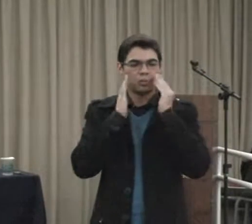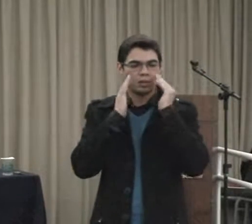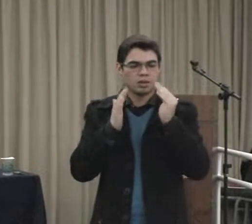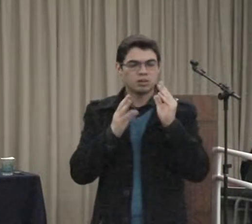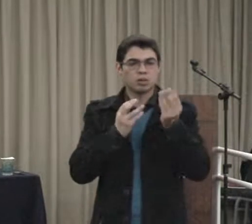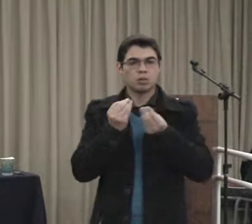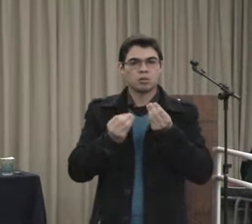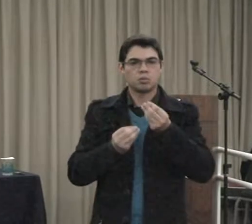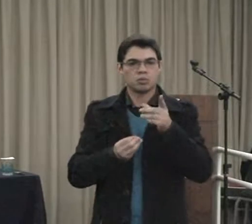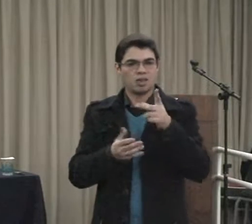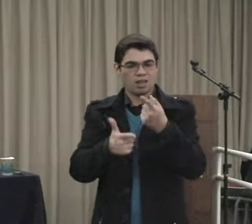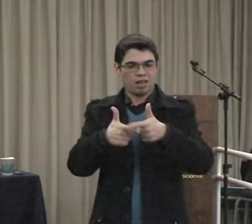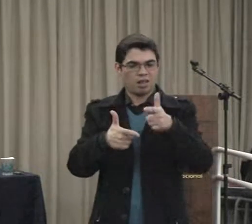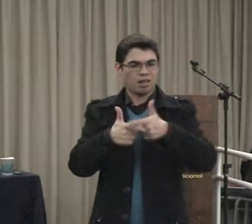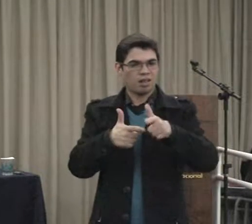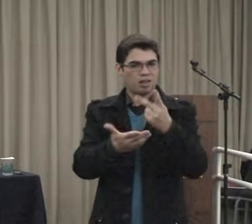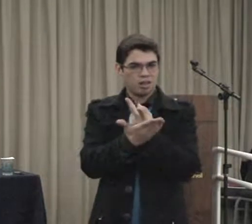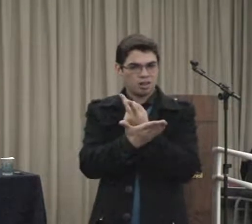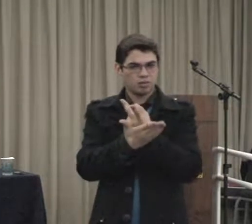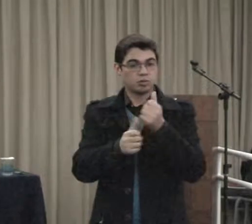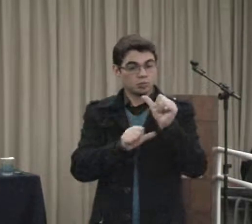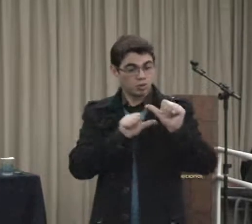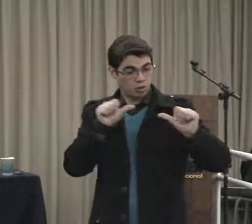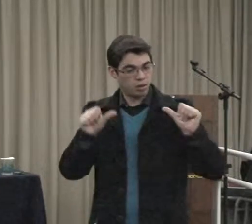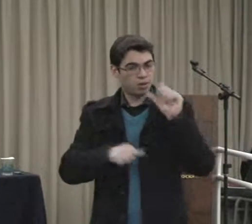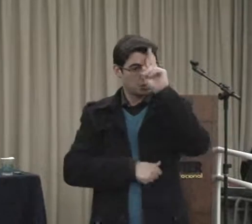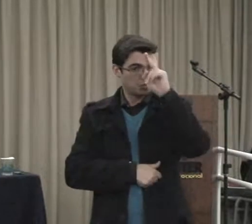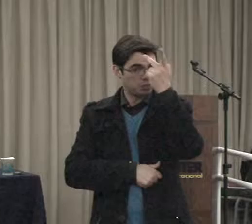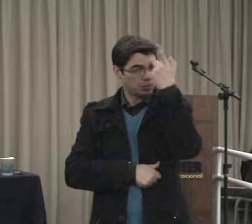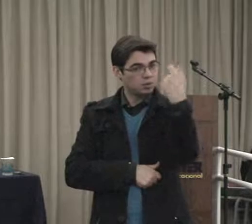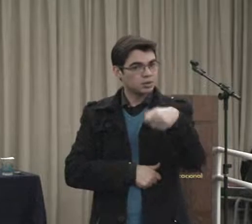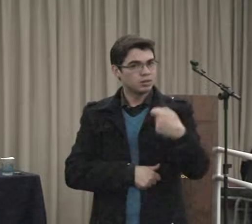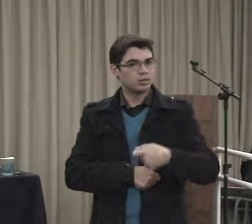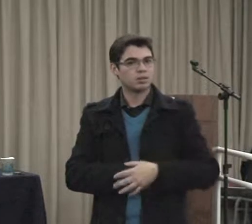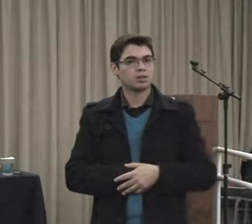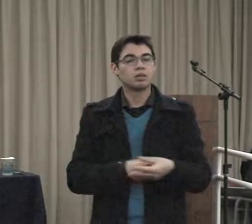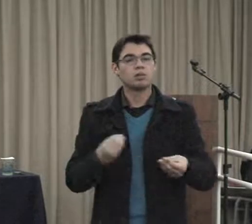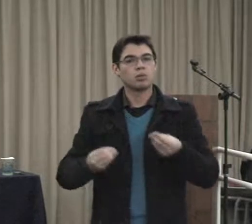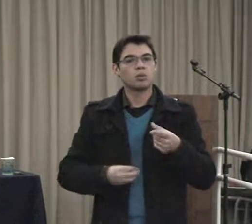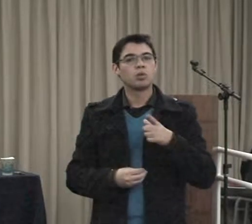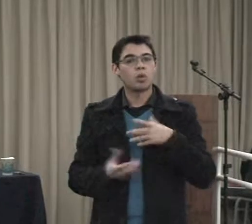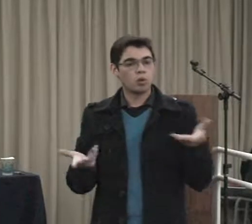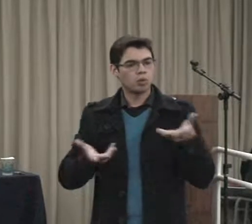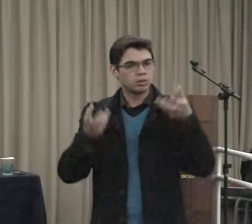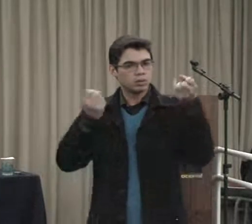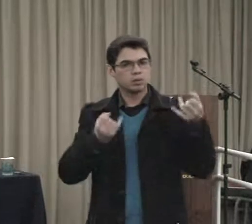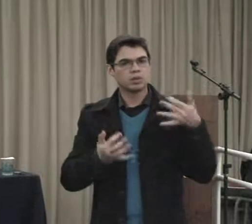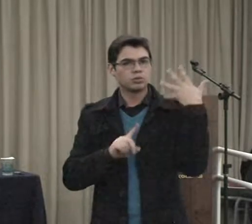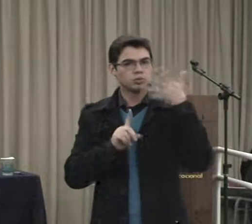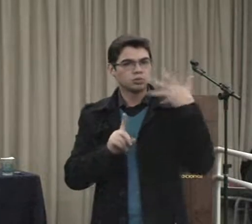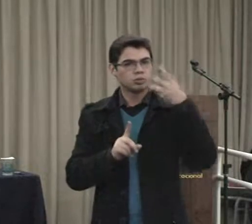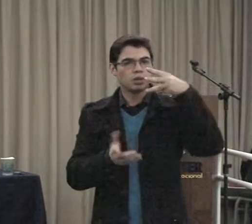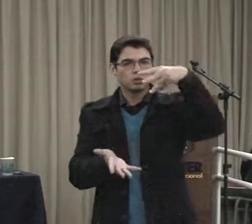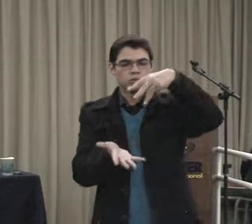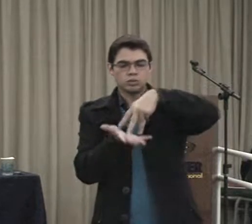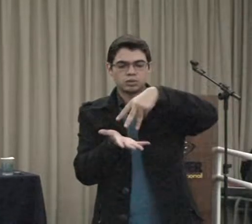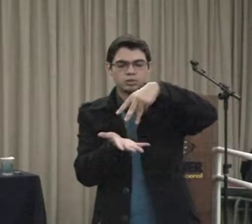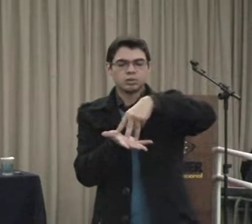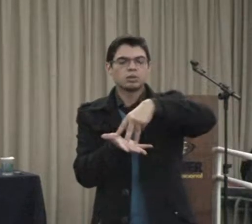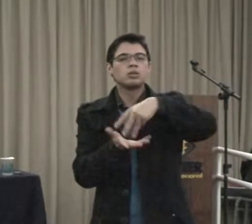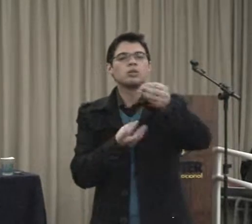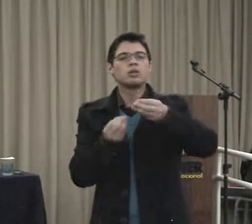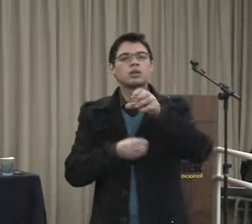fazermos muitas mudanças. E aí entra o termo sustentabilidade, que é um olhar